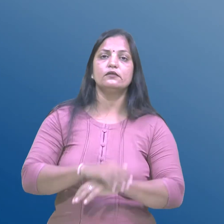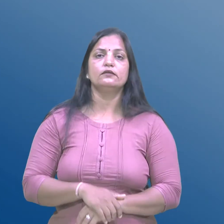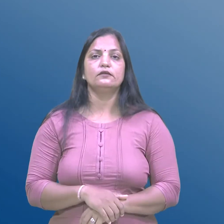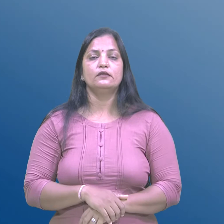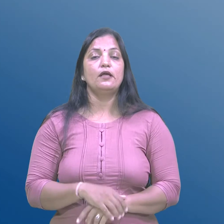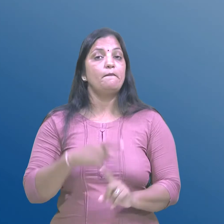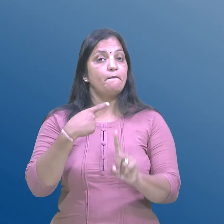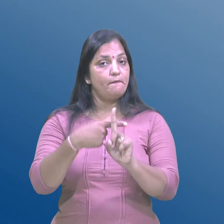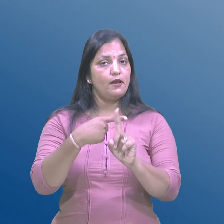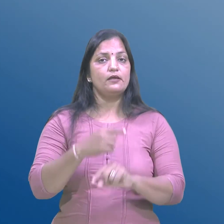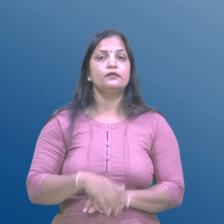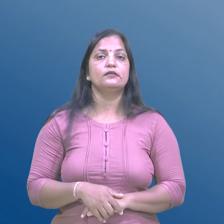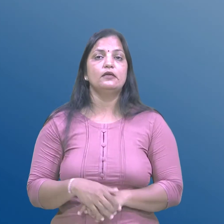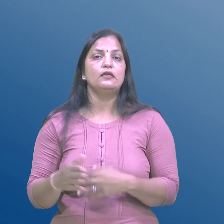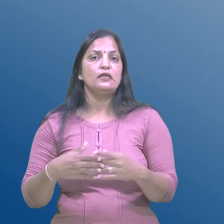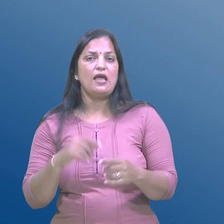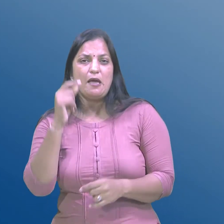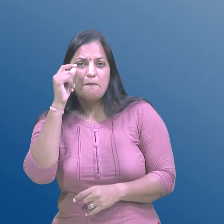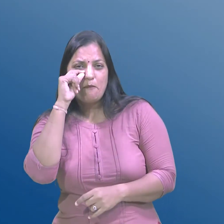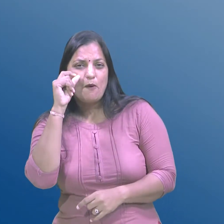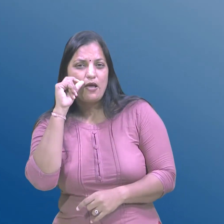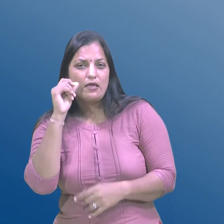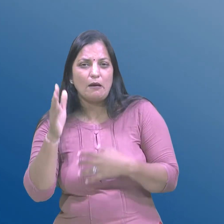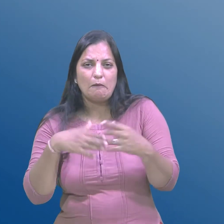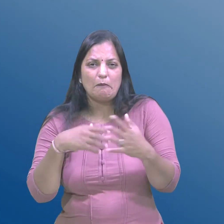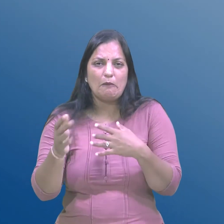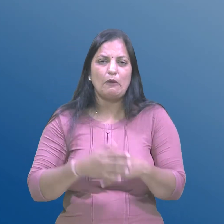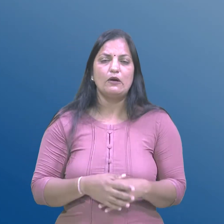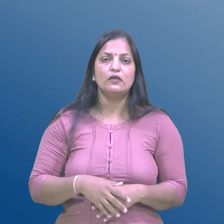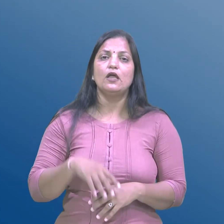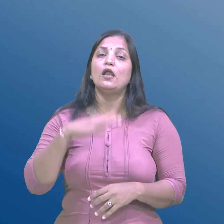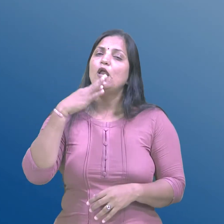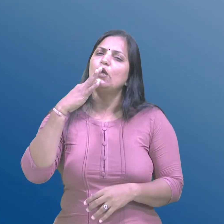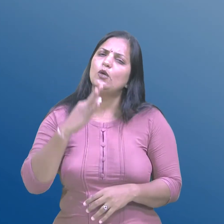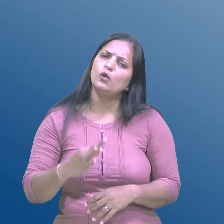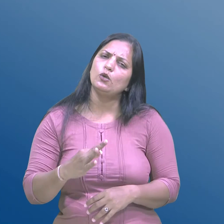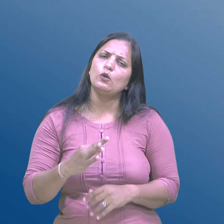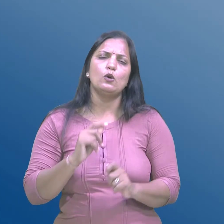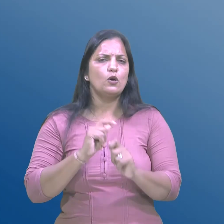તેની કે તેણીની સત્યનિષ્ઠા માટે અન્યો